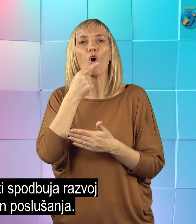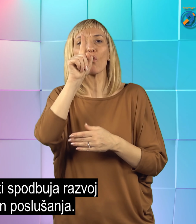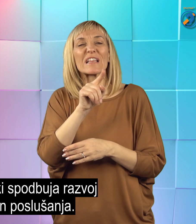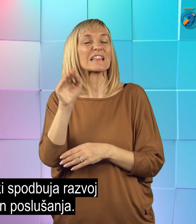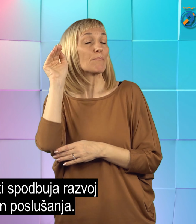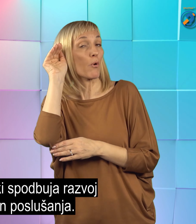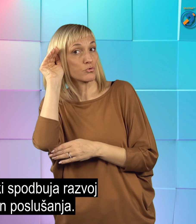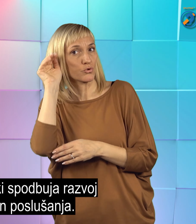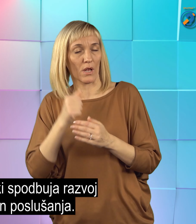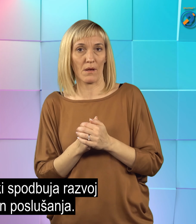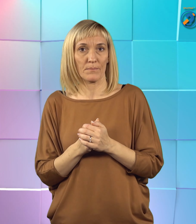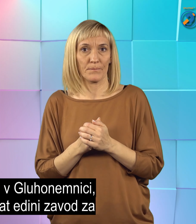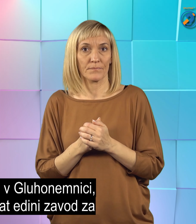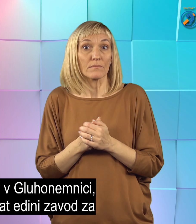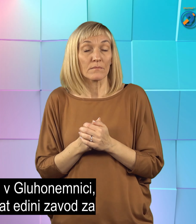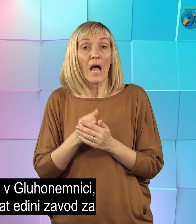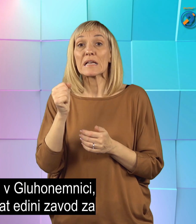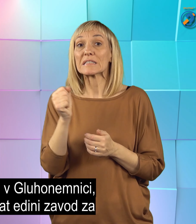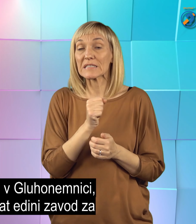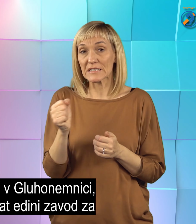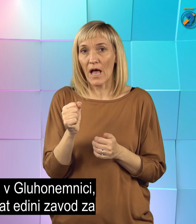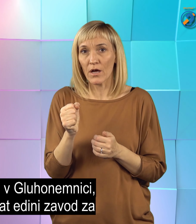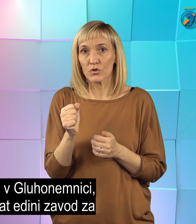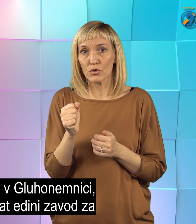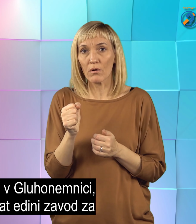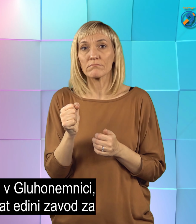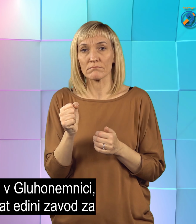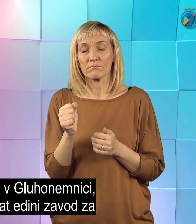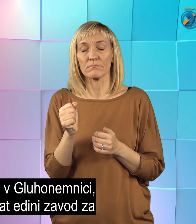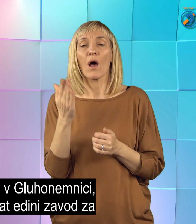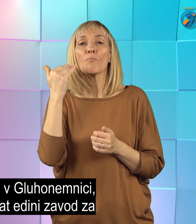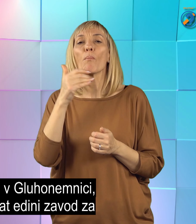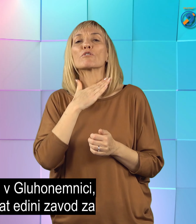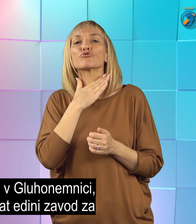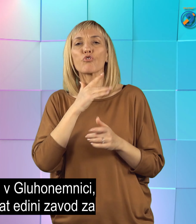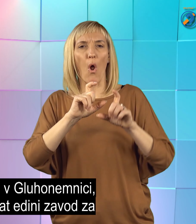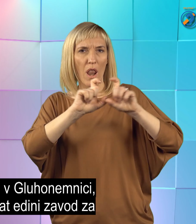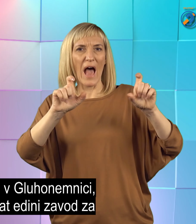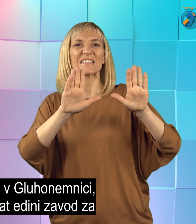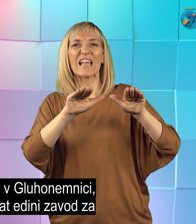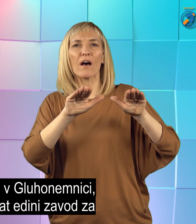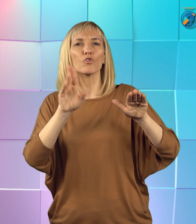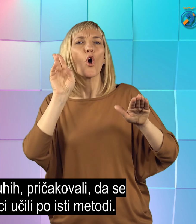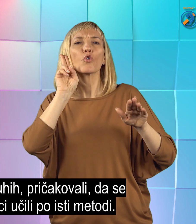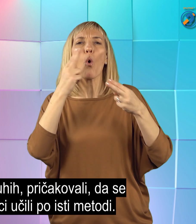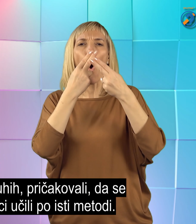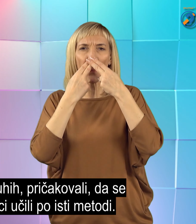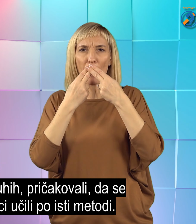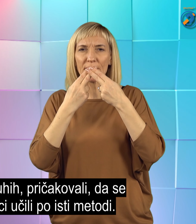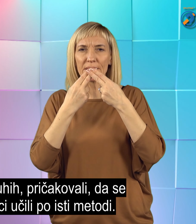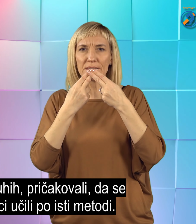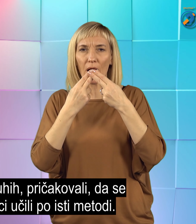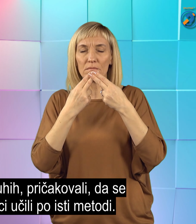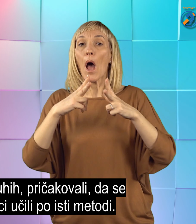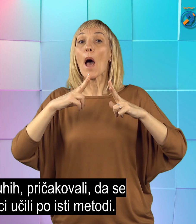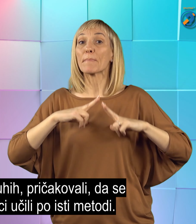poslušanja. In zato so tudi v Gluhonemnici, to je bil takrat edini zavod za izobraževanje gluhih, pričakovali,